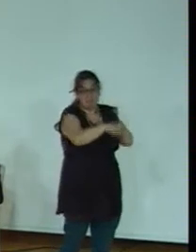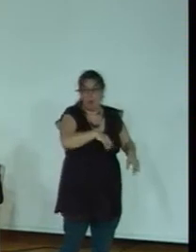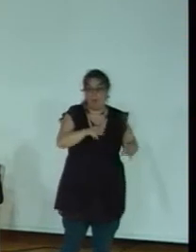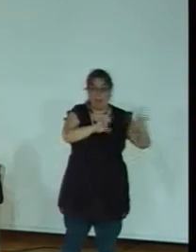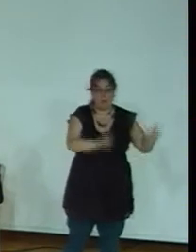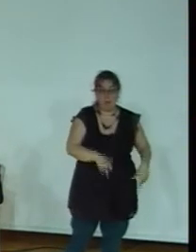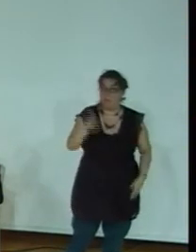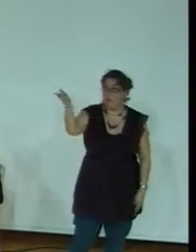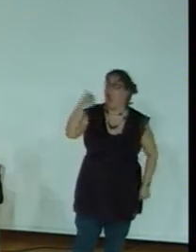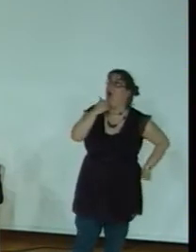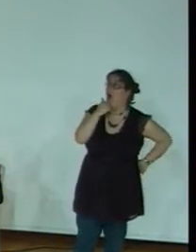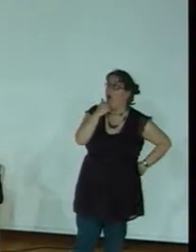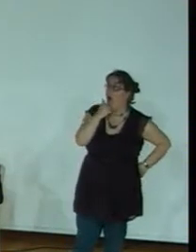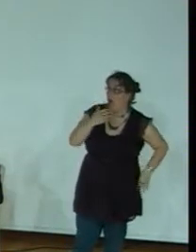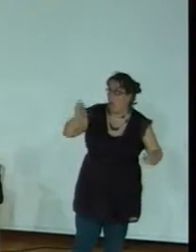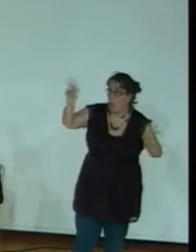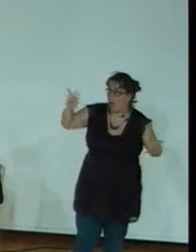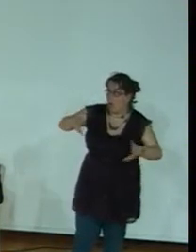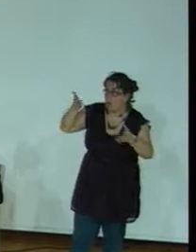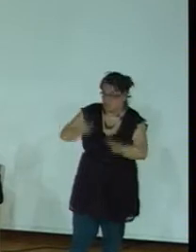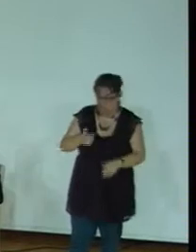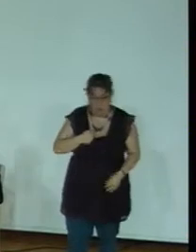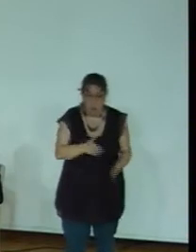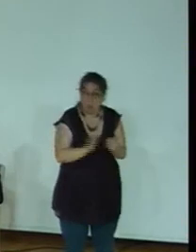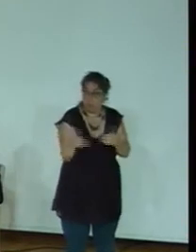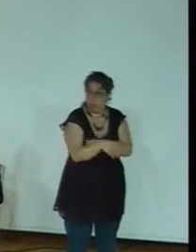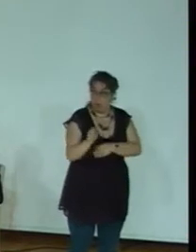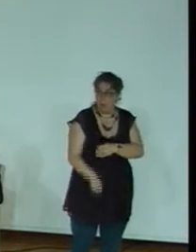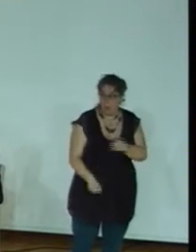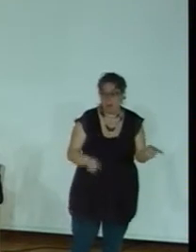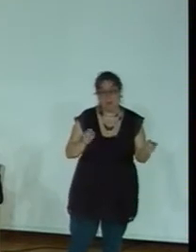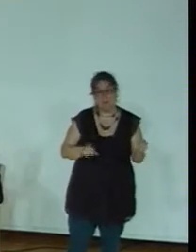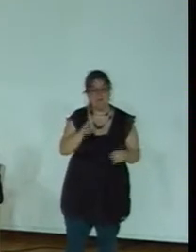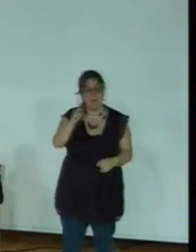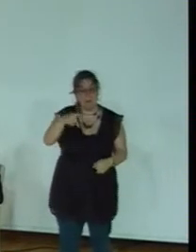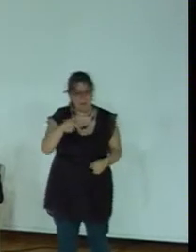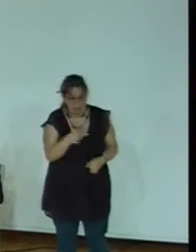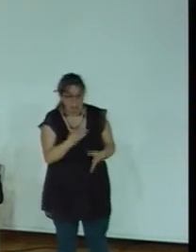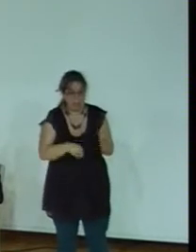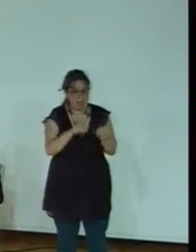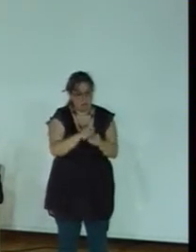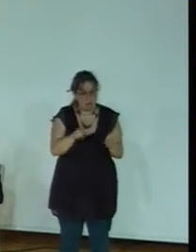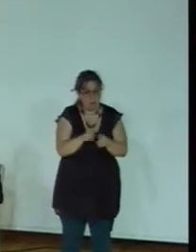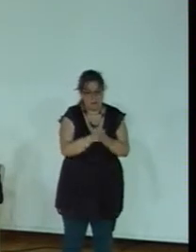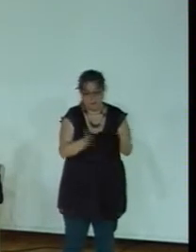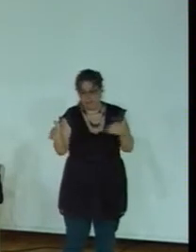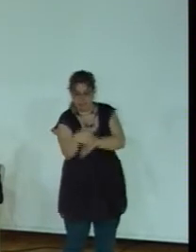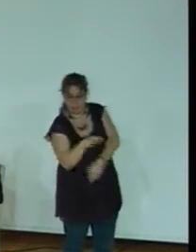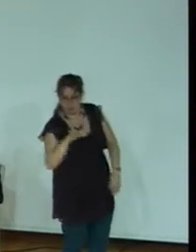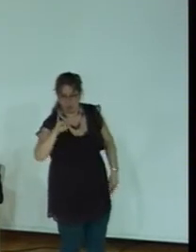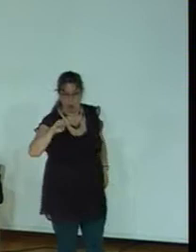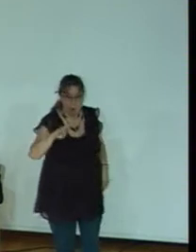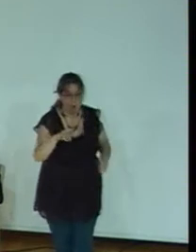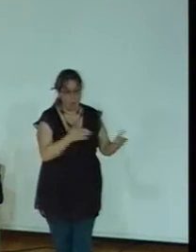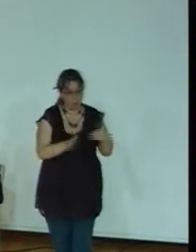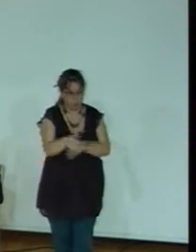Ah, mais c'est facile à contourner, je vais mettre un VPN et puis je vais utiliser Tor. » Et puis d'ailleurs, j'ai changé, édité resolve.conf pour mettre 888 pas si dedans. Vite. Pas si